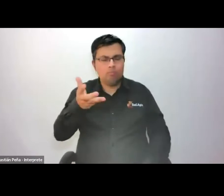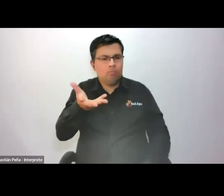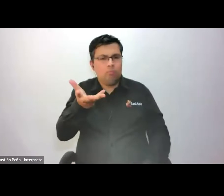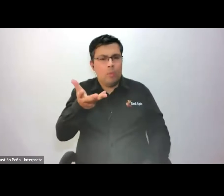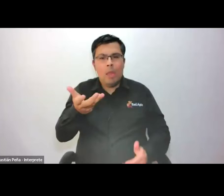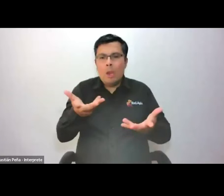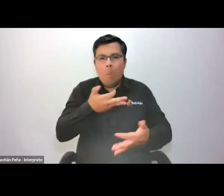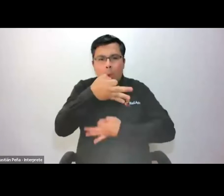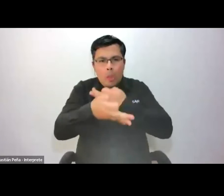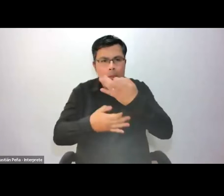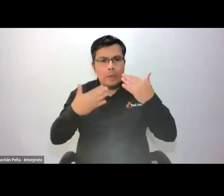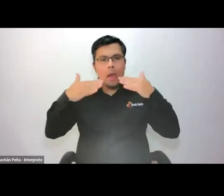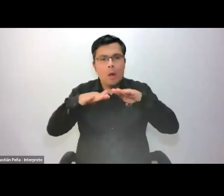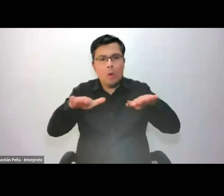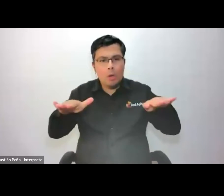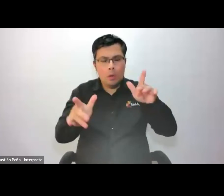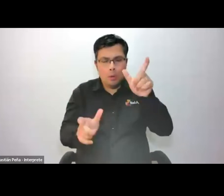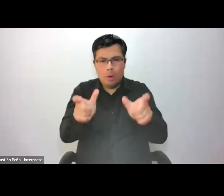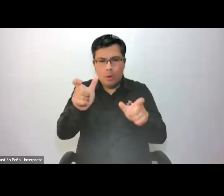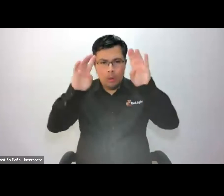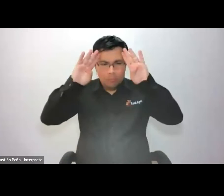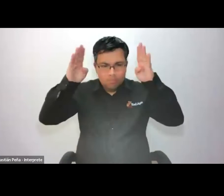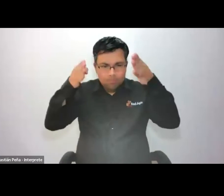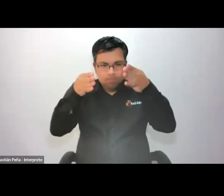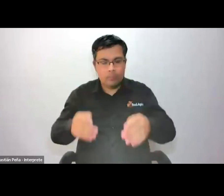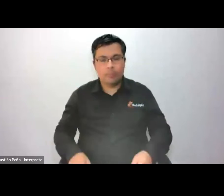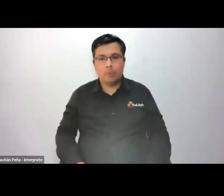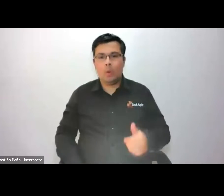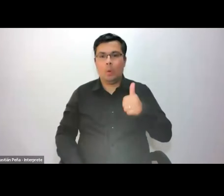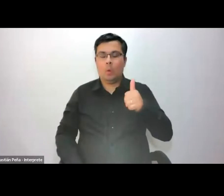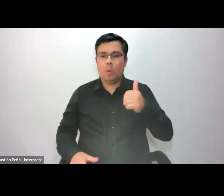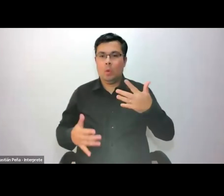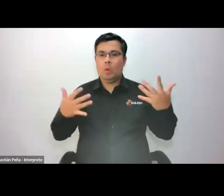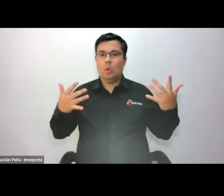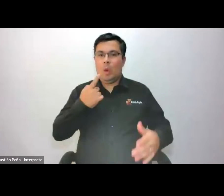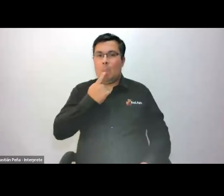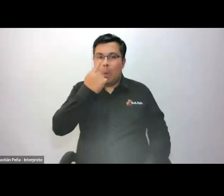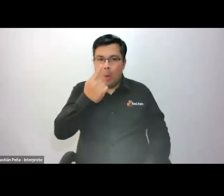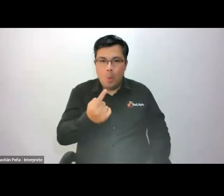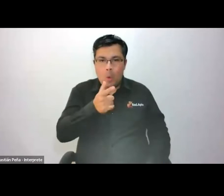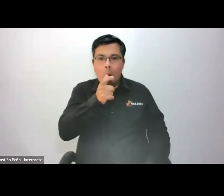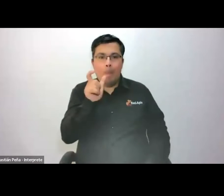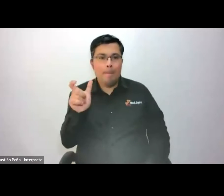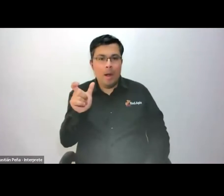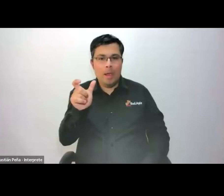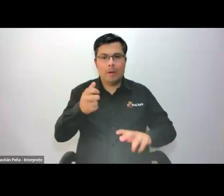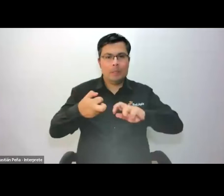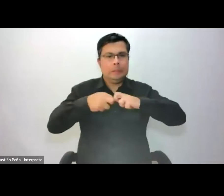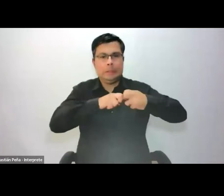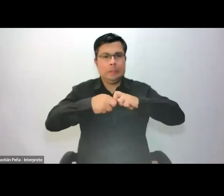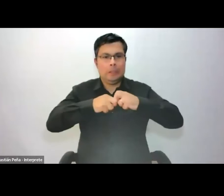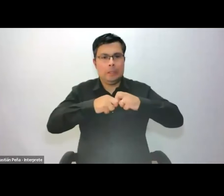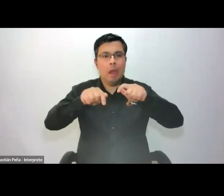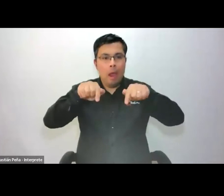que genera mucho debate, mucha dilema y mucha tensión. ¿Ya? Vamos a contestarla desde una perspectiva